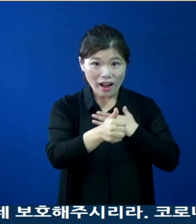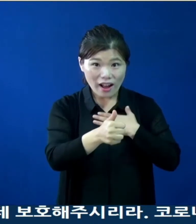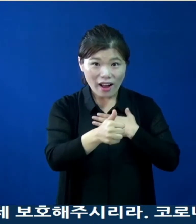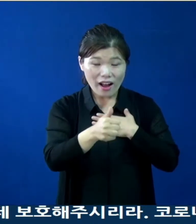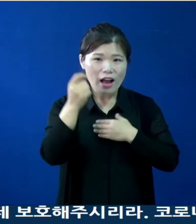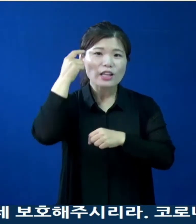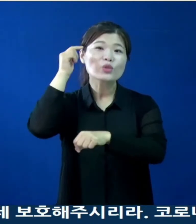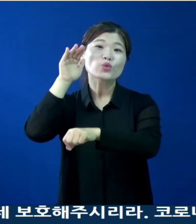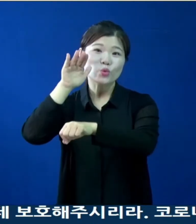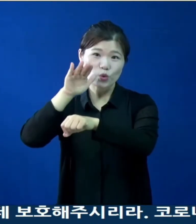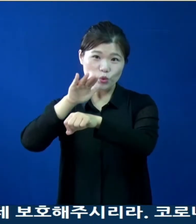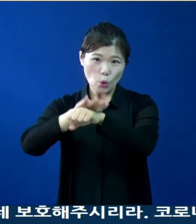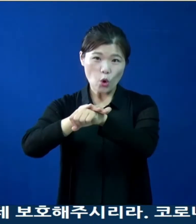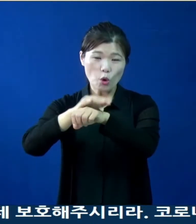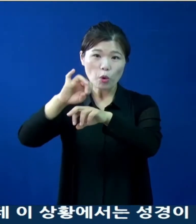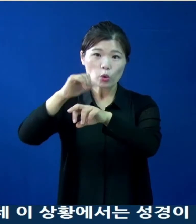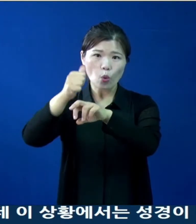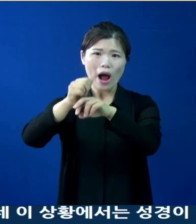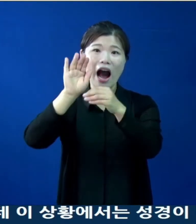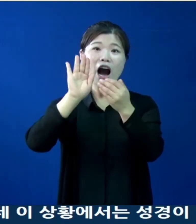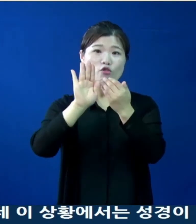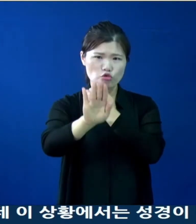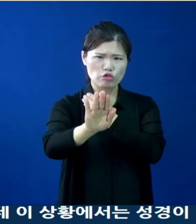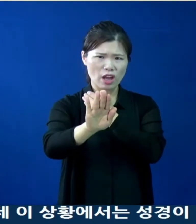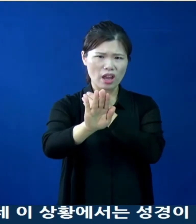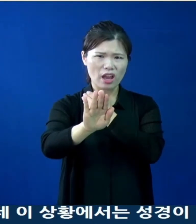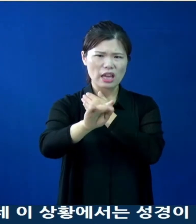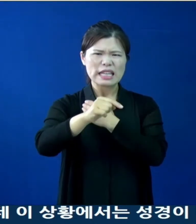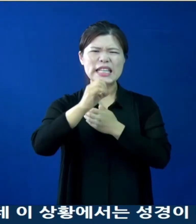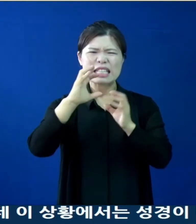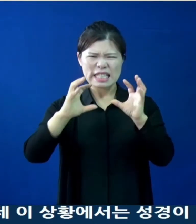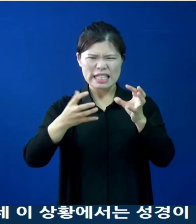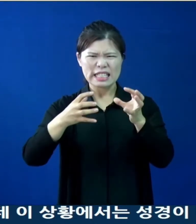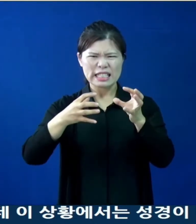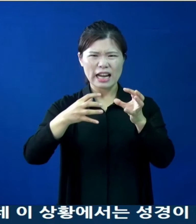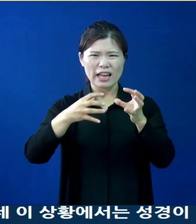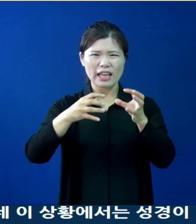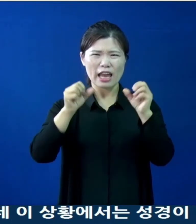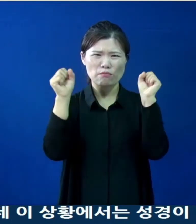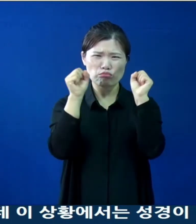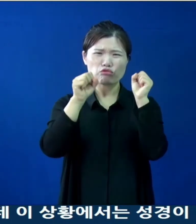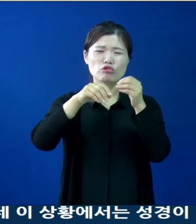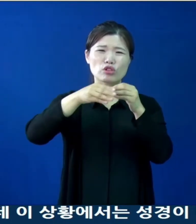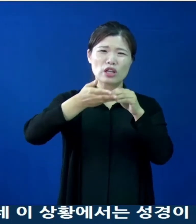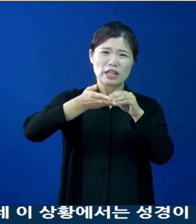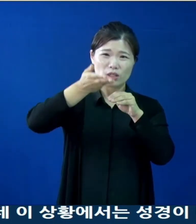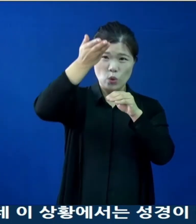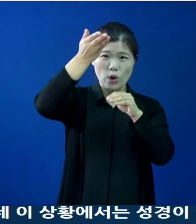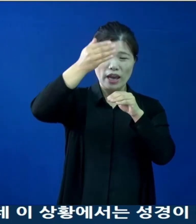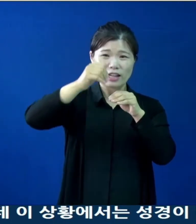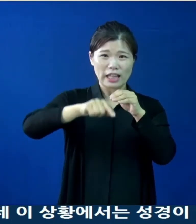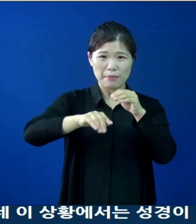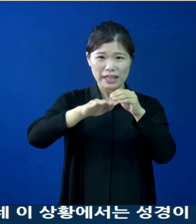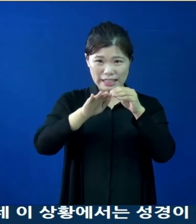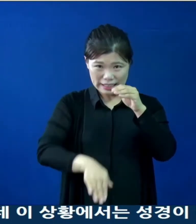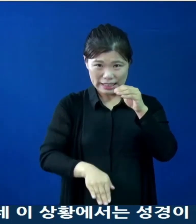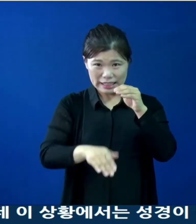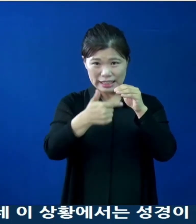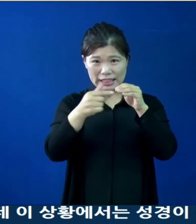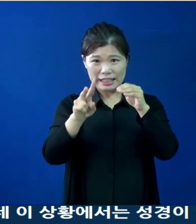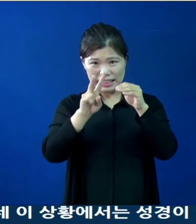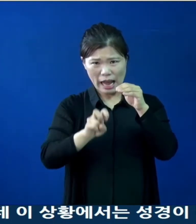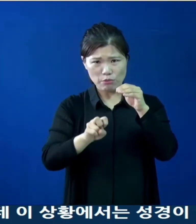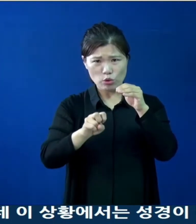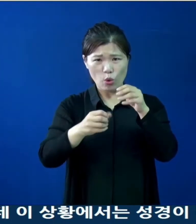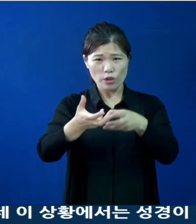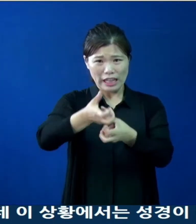솔로몬 이후에 이스라엘이 이제 북쪽과 남쪽으로 나뉘게 되고요, 남쪽을 유다, 북쪽을 이스라엘이라고 얘기했는데,